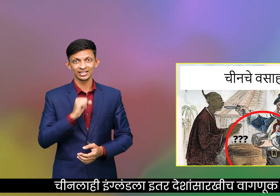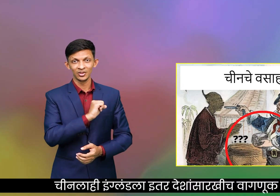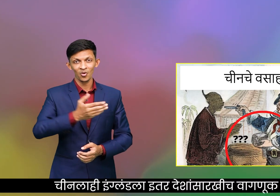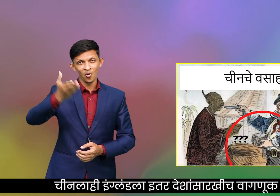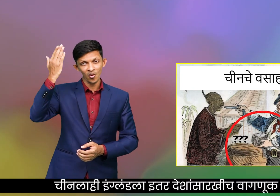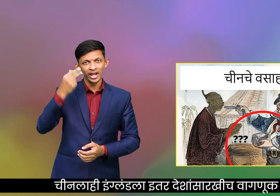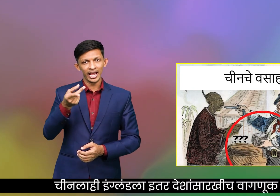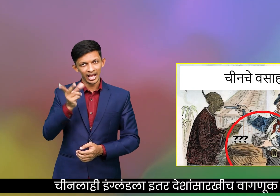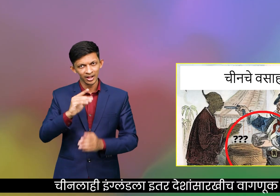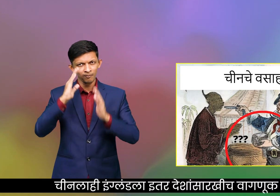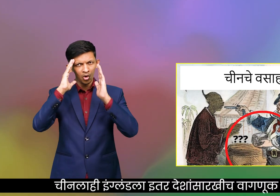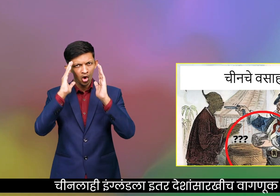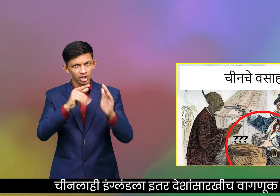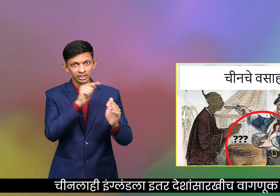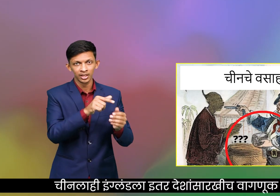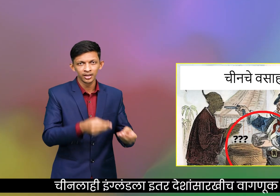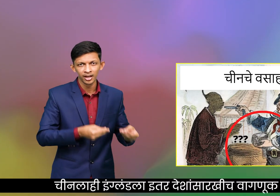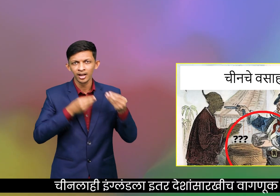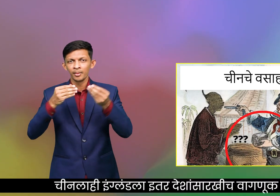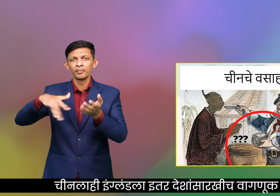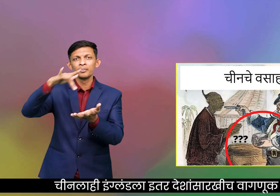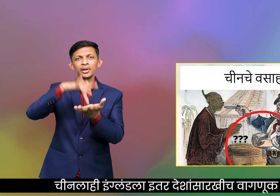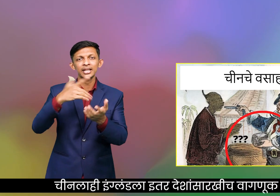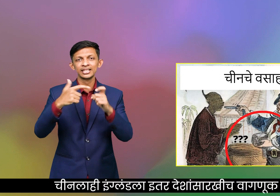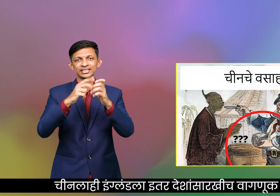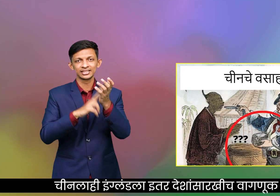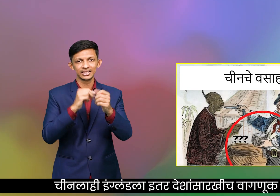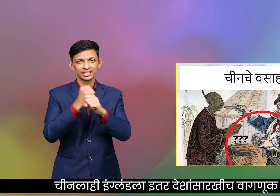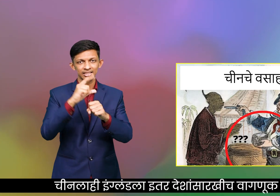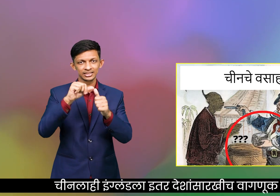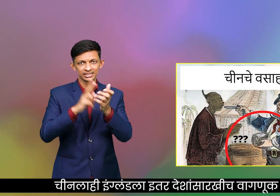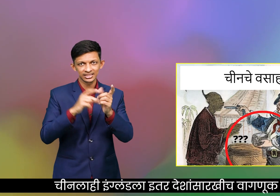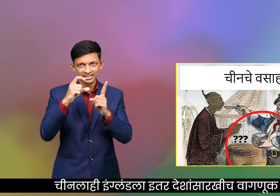चीनलाही इंग्लंडला इतर देशांसारखीच वागणूक देणे भाग पडले.